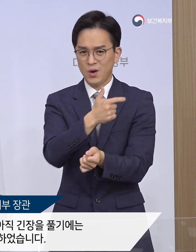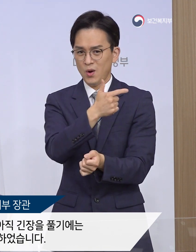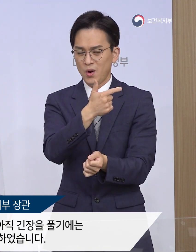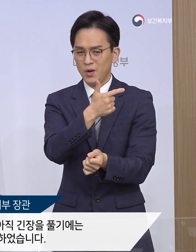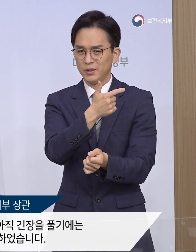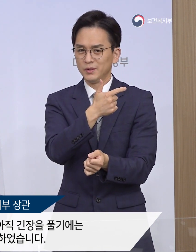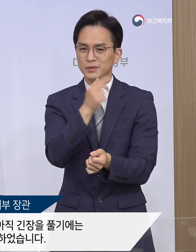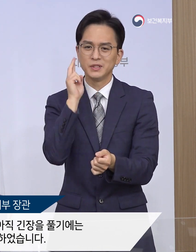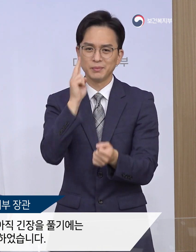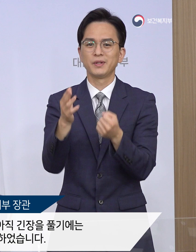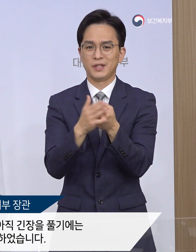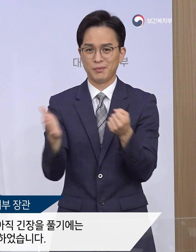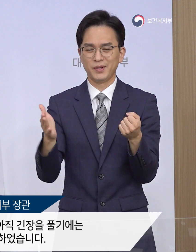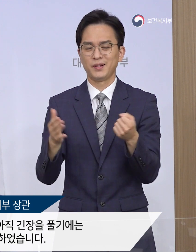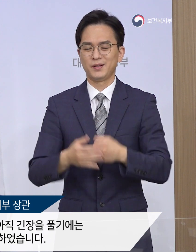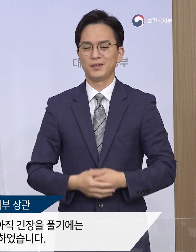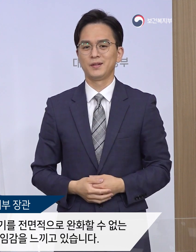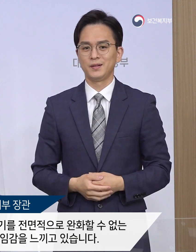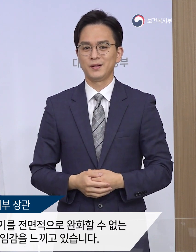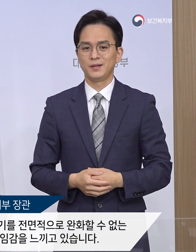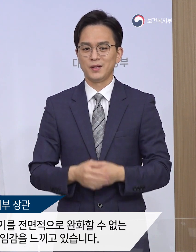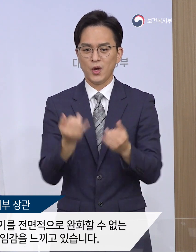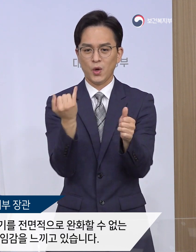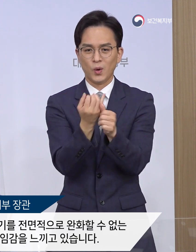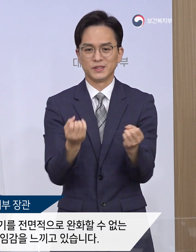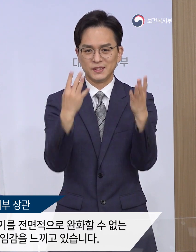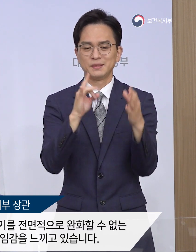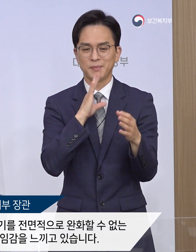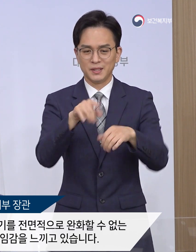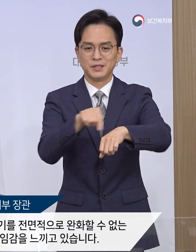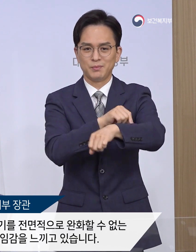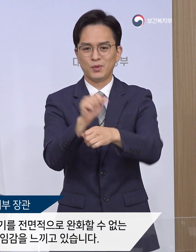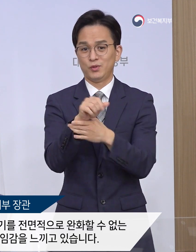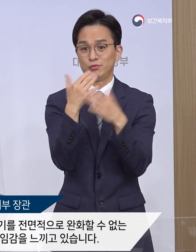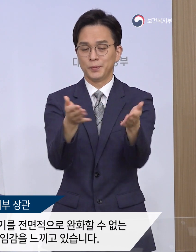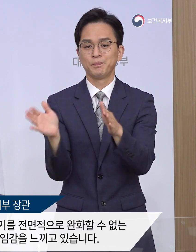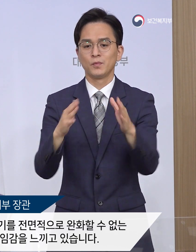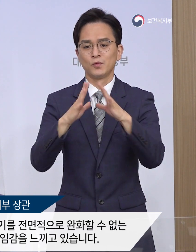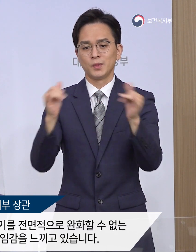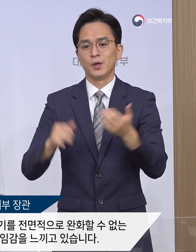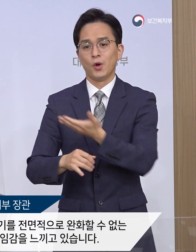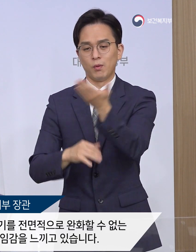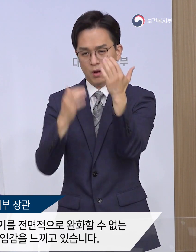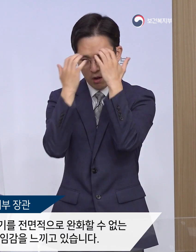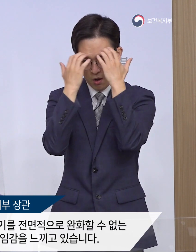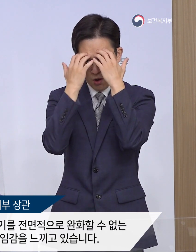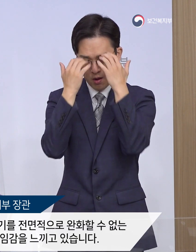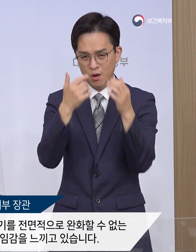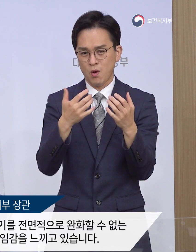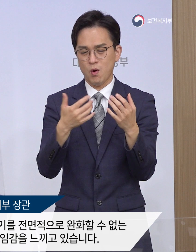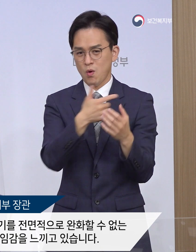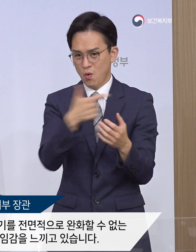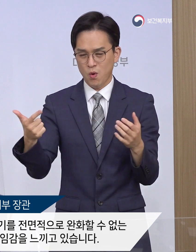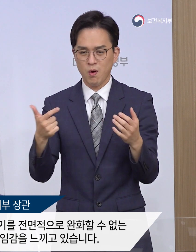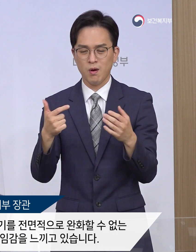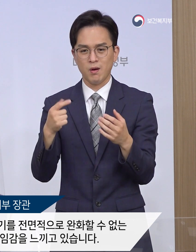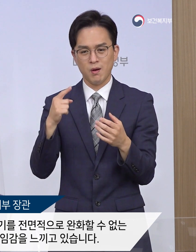반영하지 못하였습니다. 국민들이 겪고 계신 어려움을 생각하면 거리두기를 전면적으로 완화할